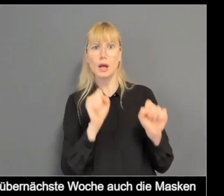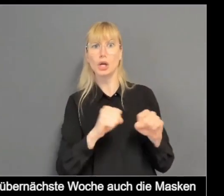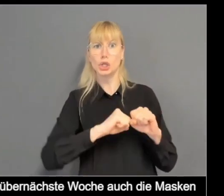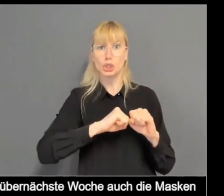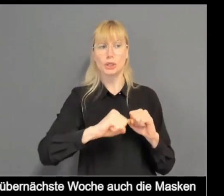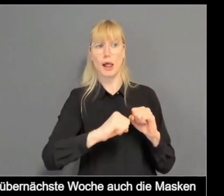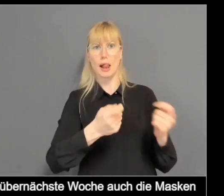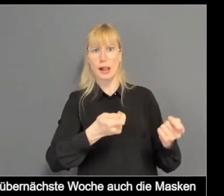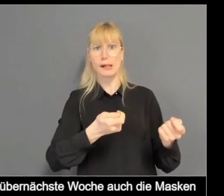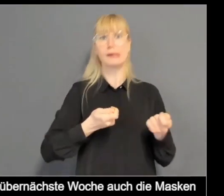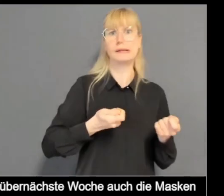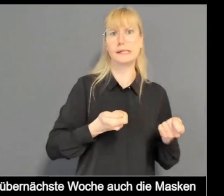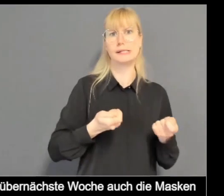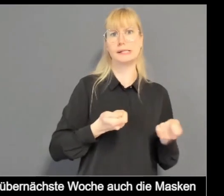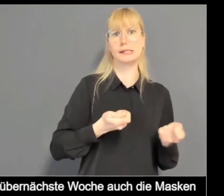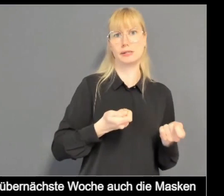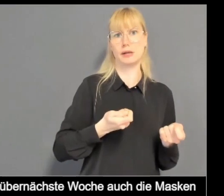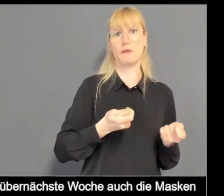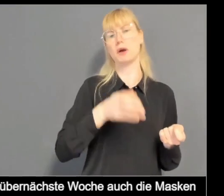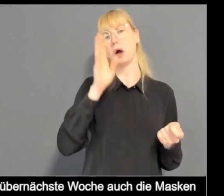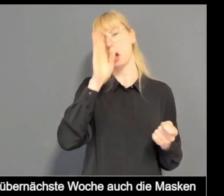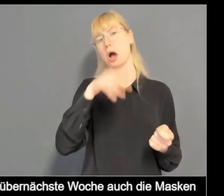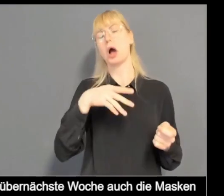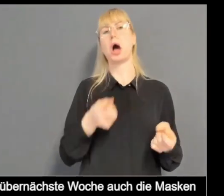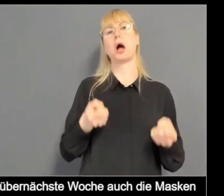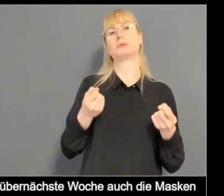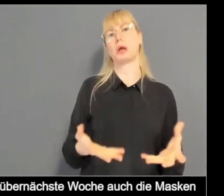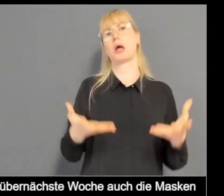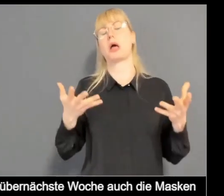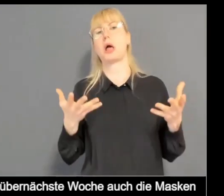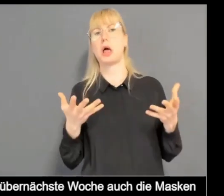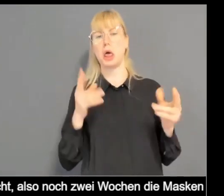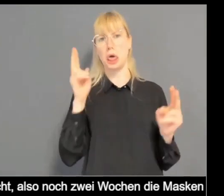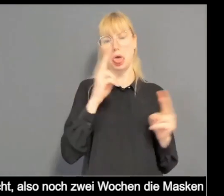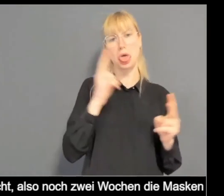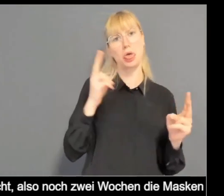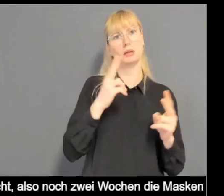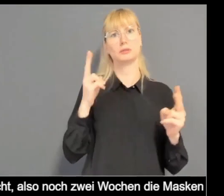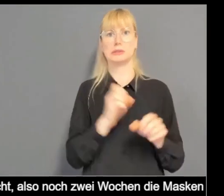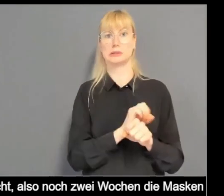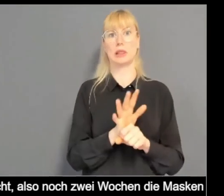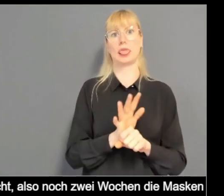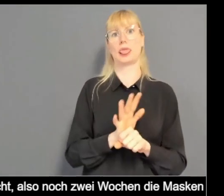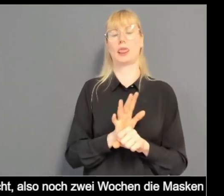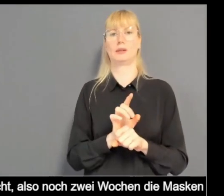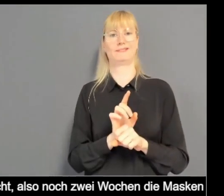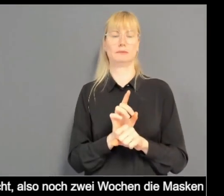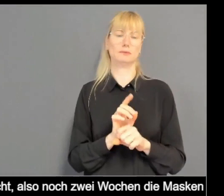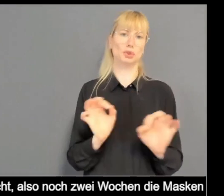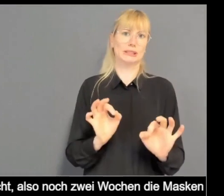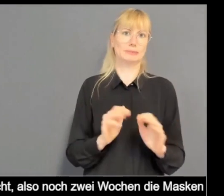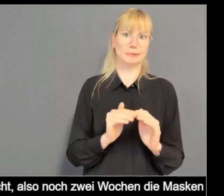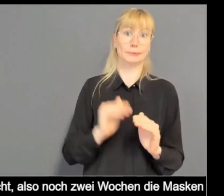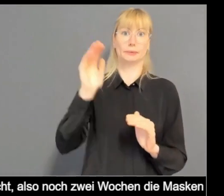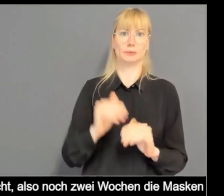und gegebenenfalls, so es denn geht, auch gegenzusteuern. Nach jetziger Rechtslage wird das dann nach dem